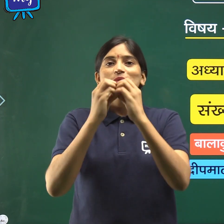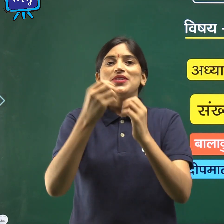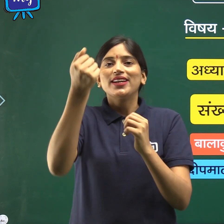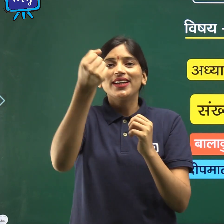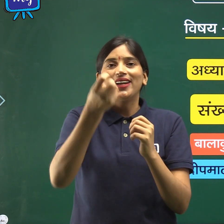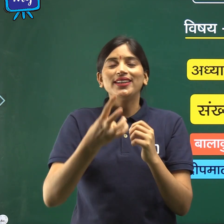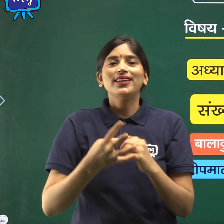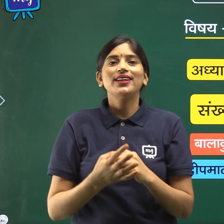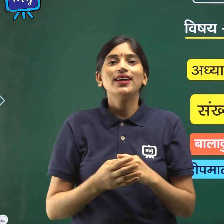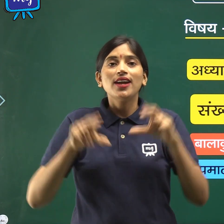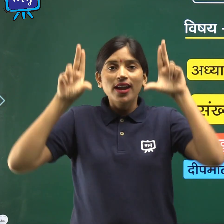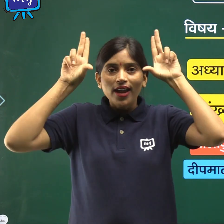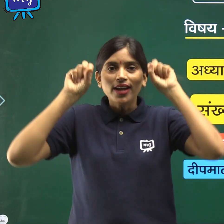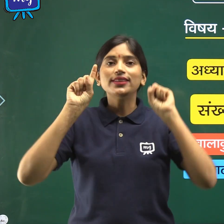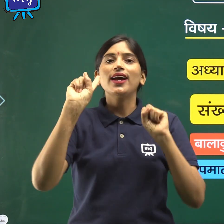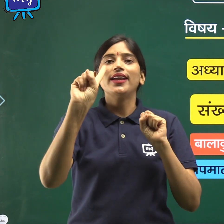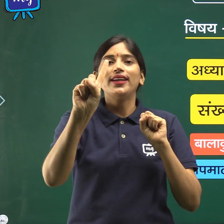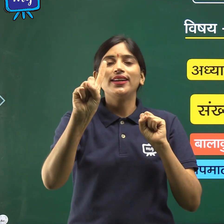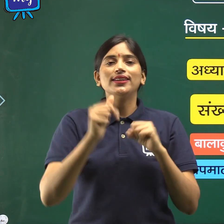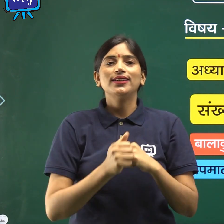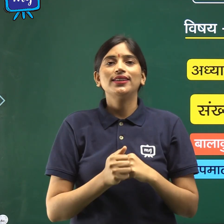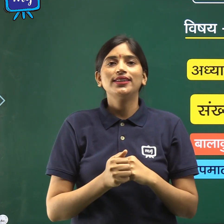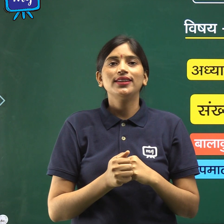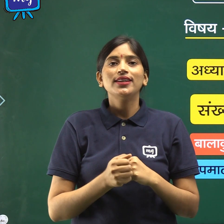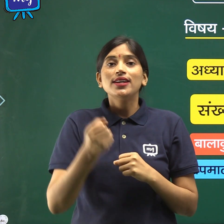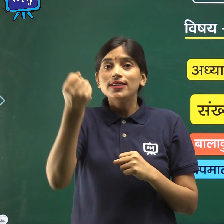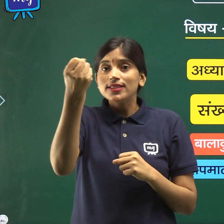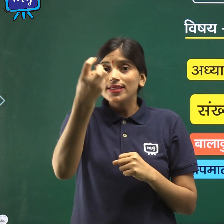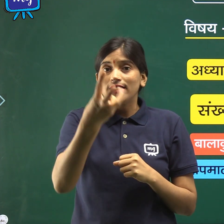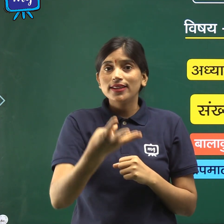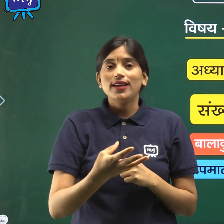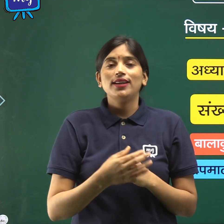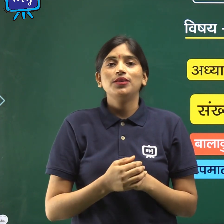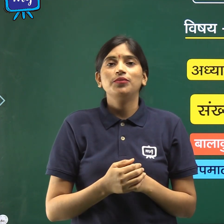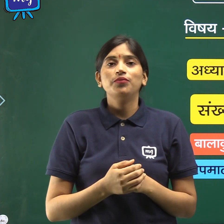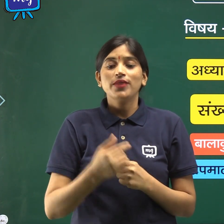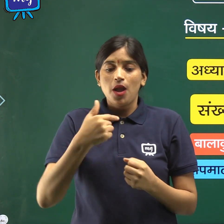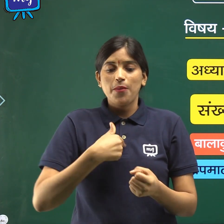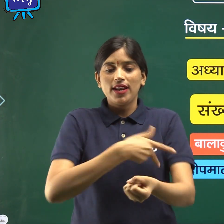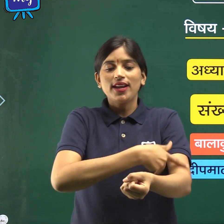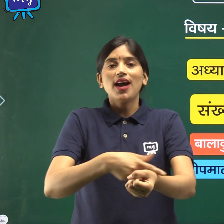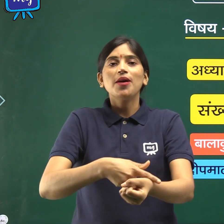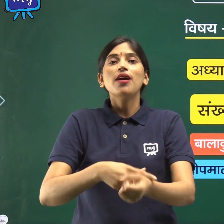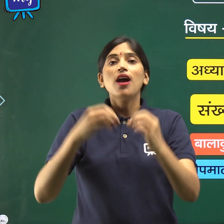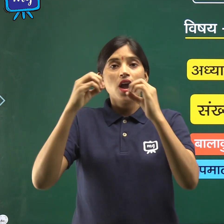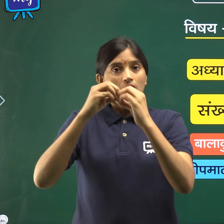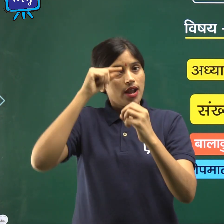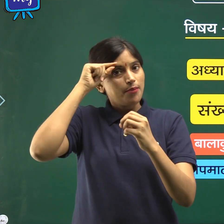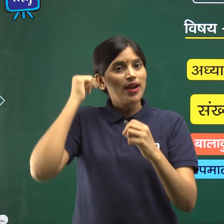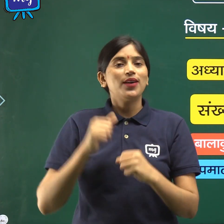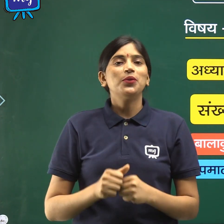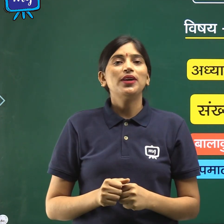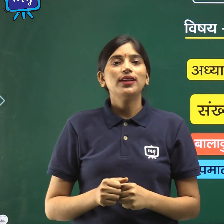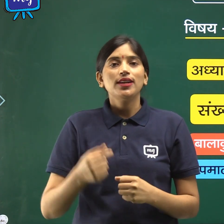गणित, अध्याय 1, संख्याएं। मेरा नाम बाला